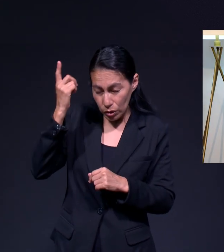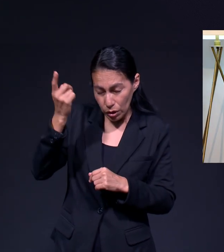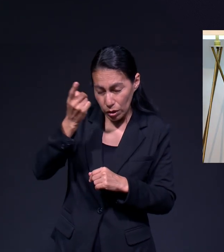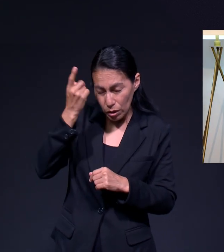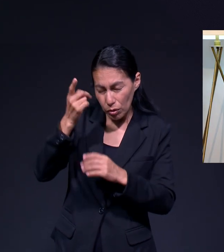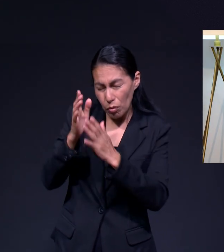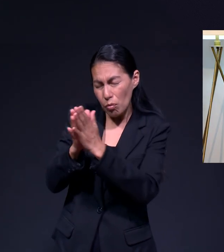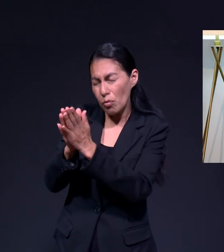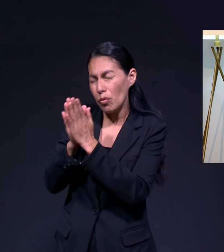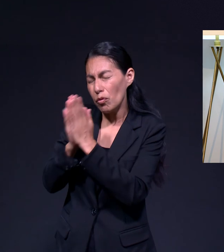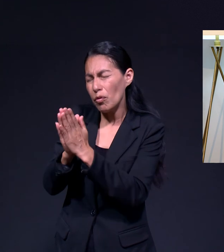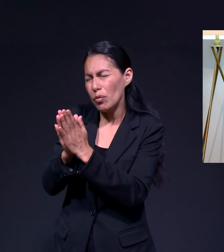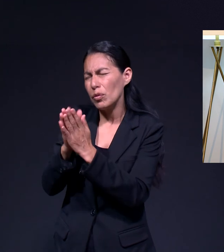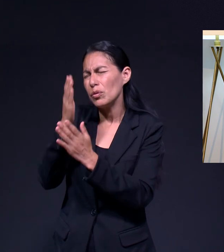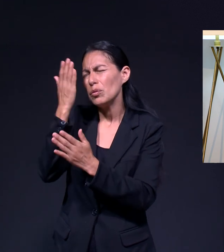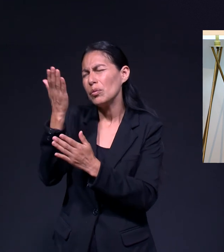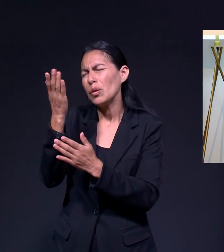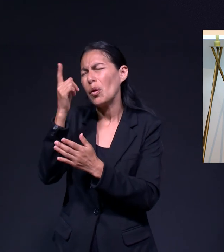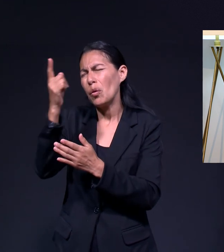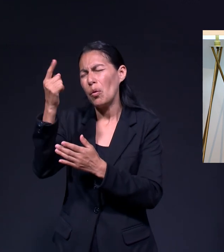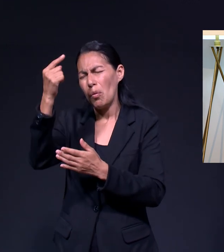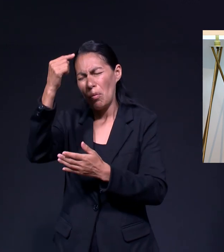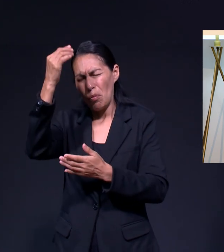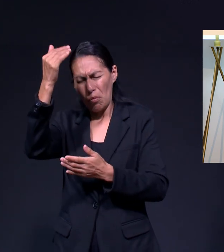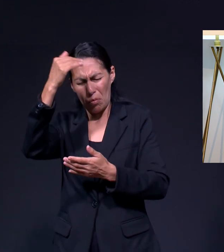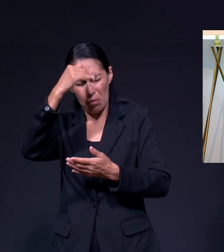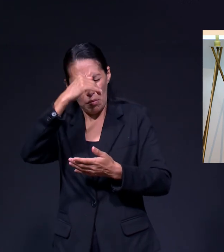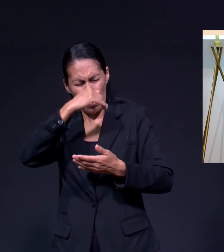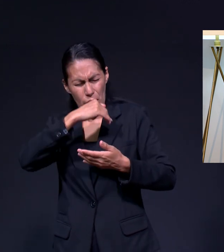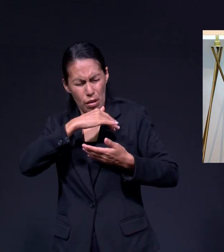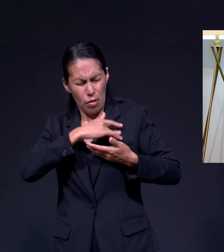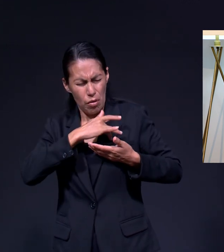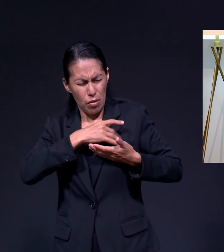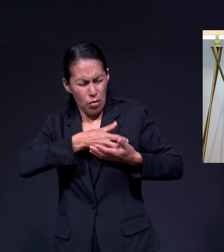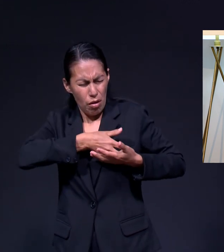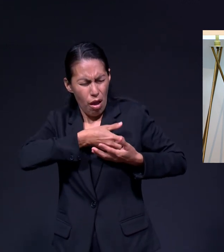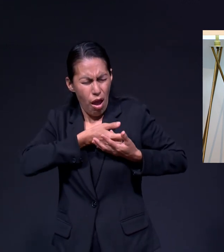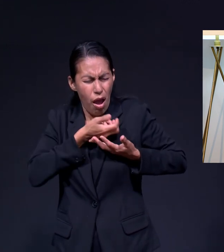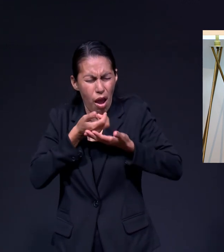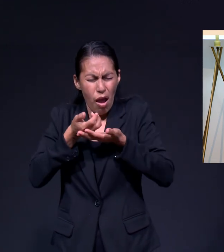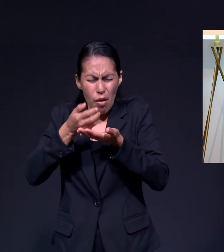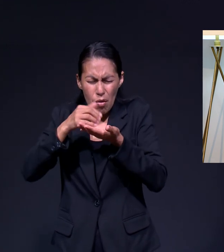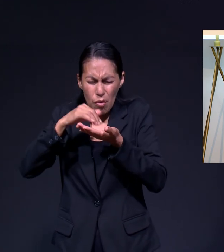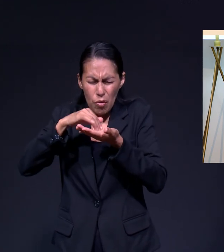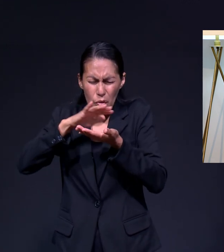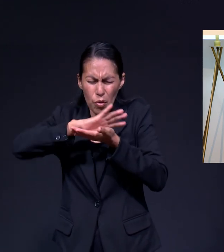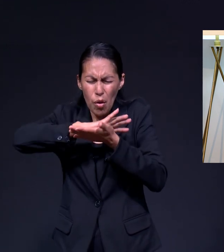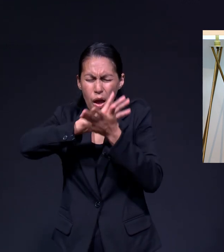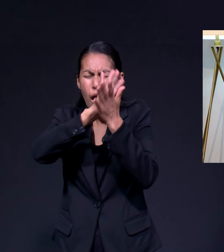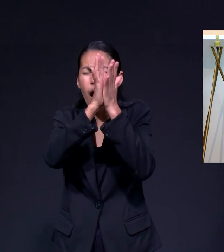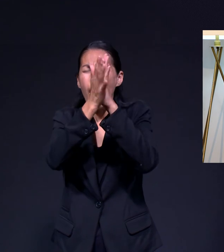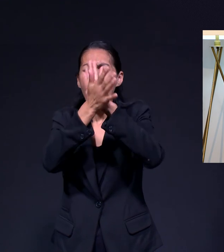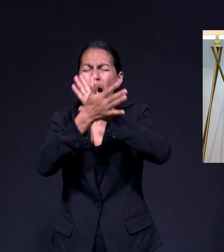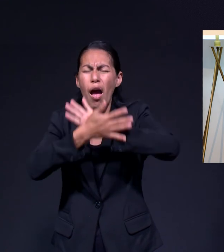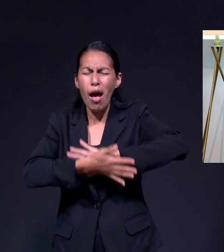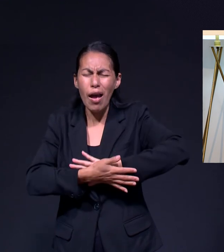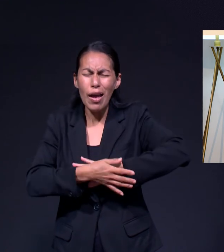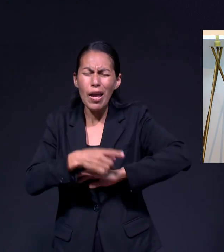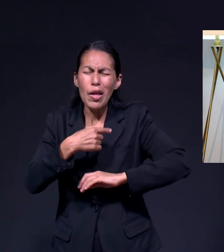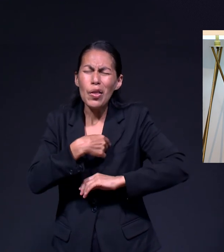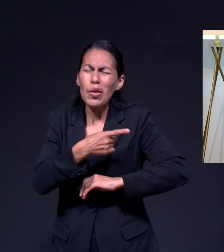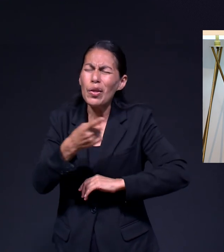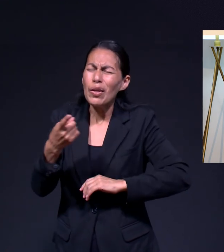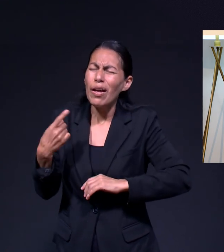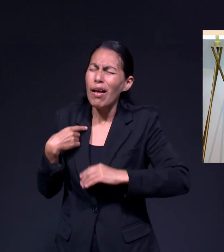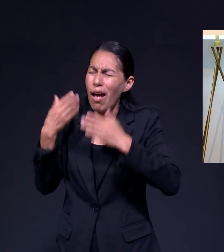lo transformes que no haya ningún pecado que pueda obstaculizar que nosotros podamos escuchar